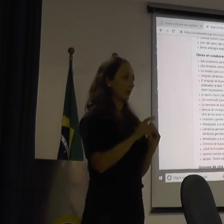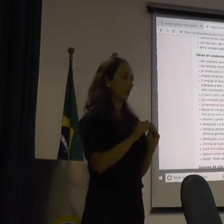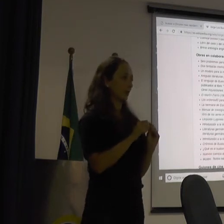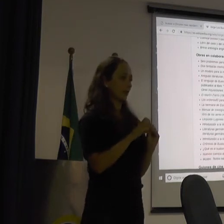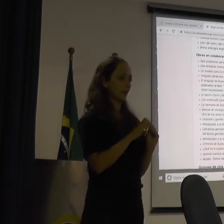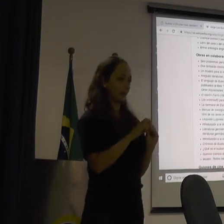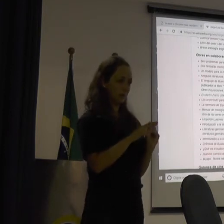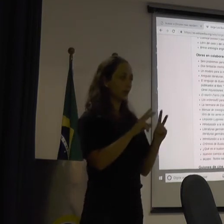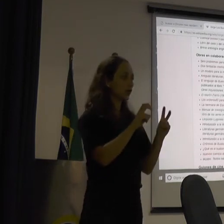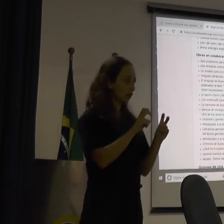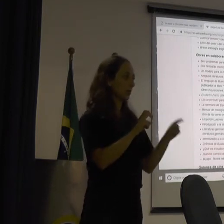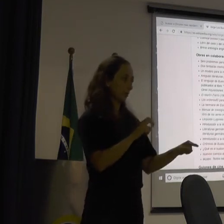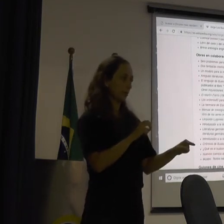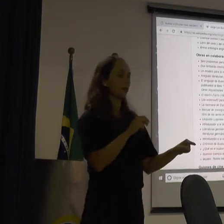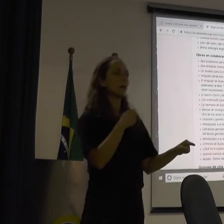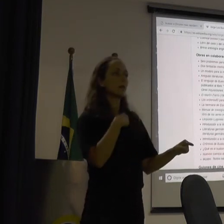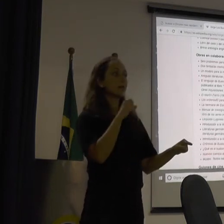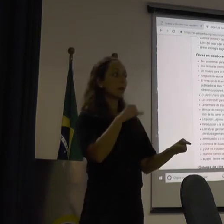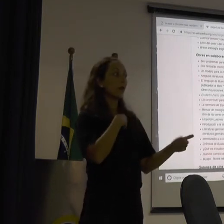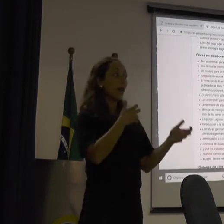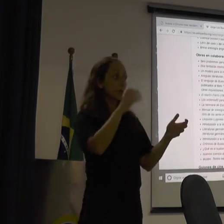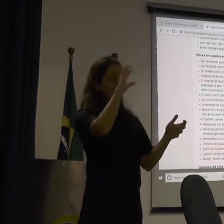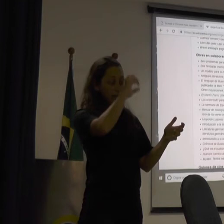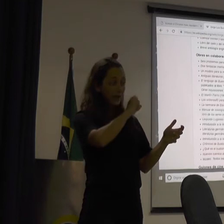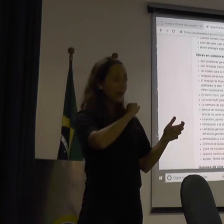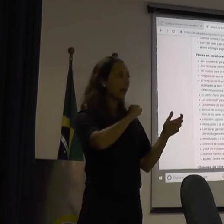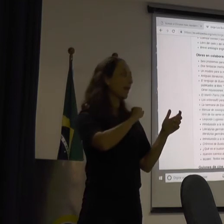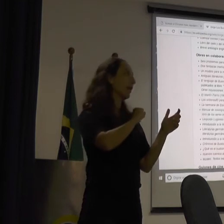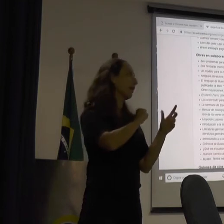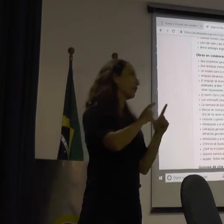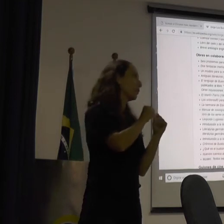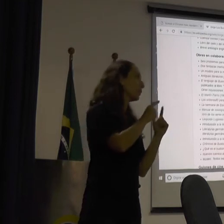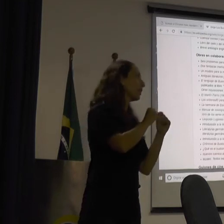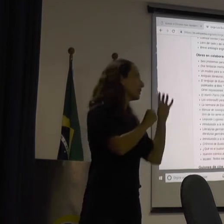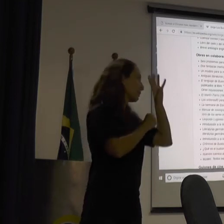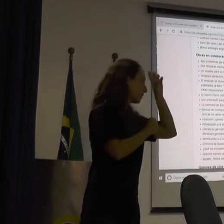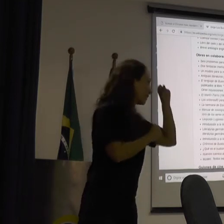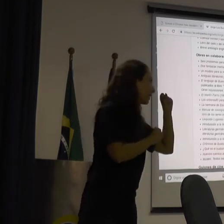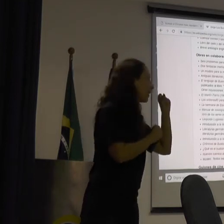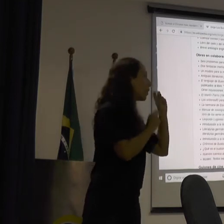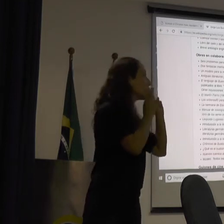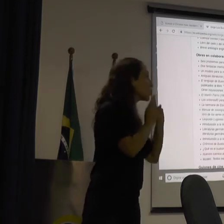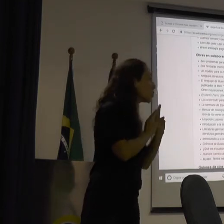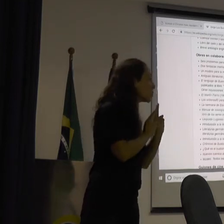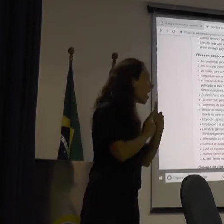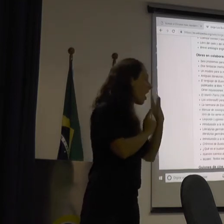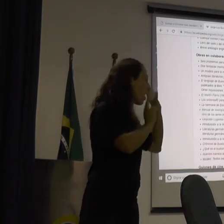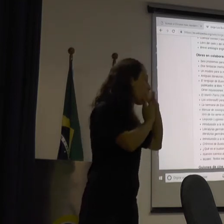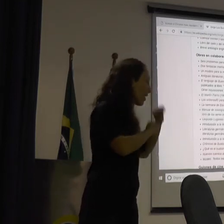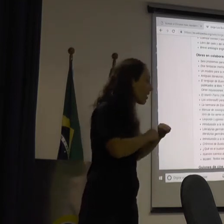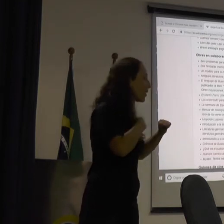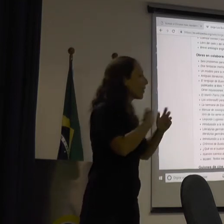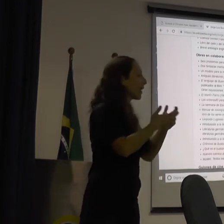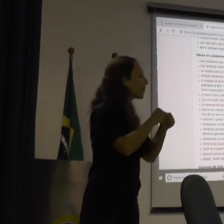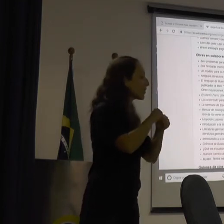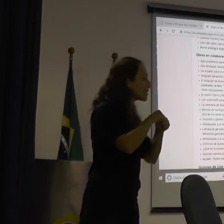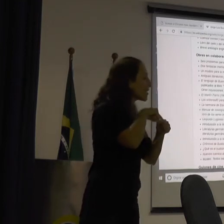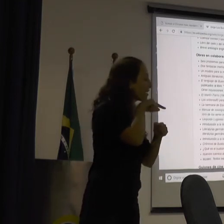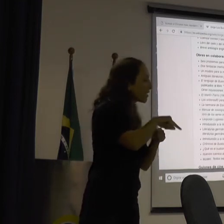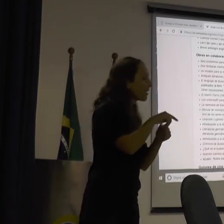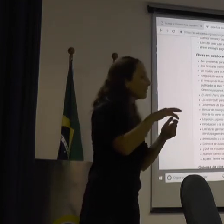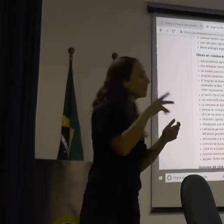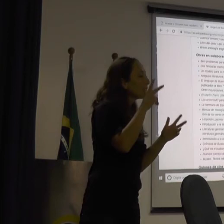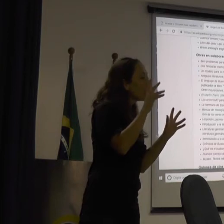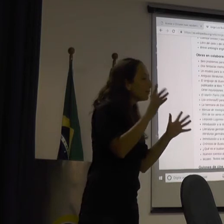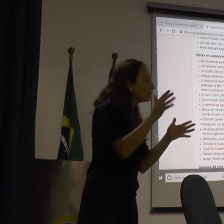vou aprender japonês, vou aprender russo, né? Aí depois brincava um pouquinho e cansava, né? Mas eles não se cansavam, eles iam